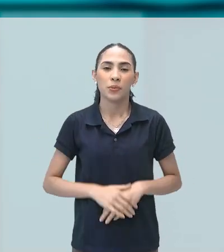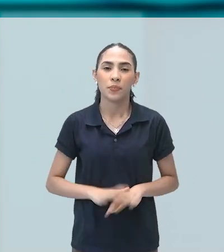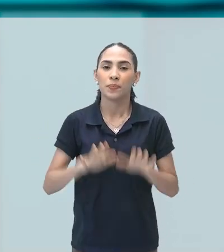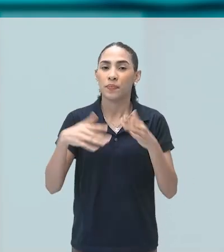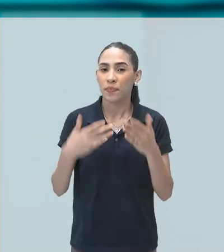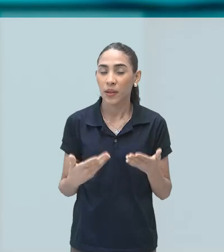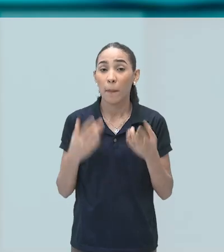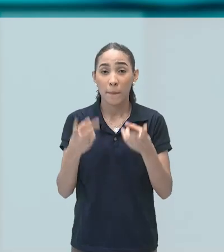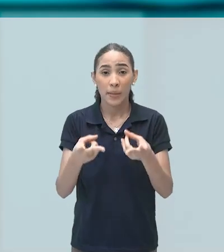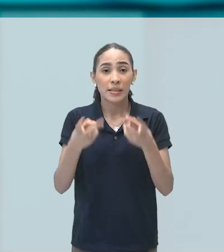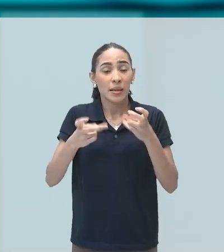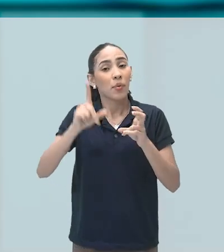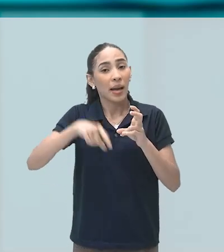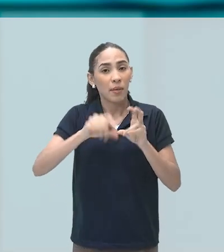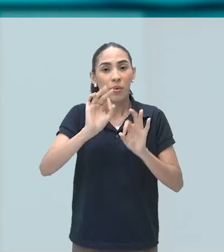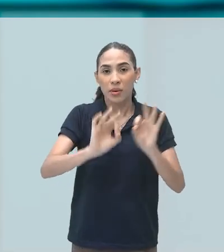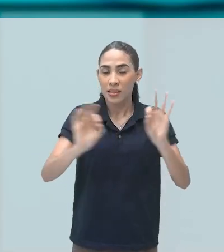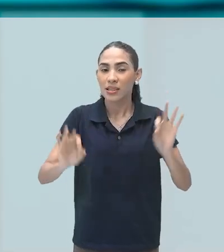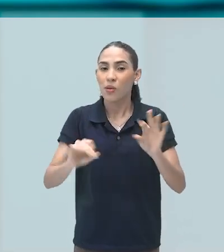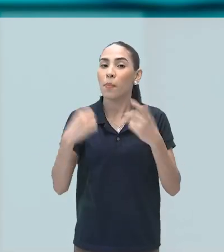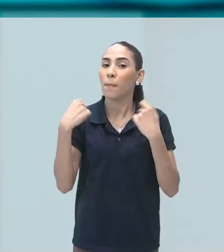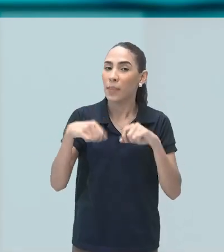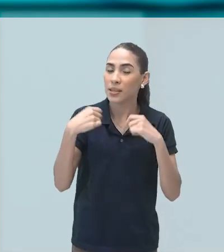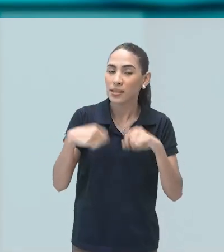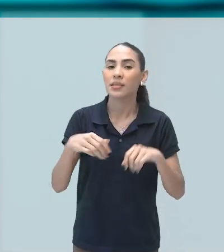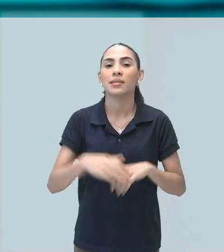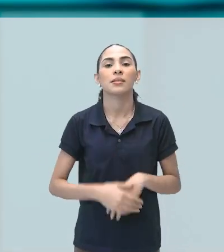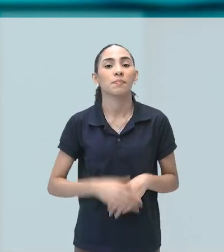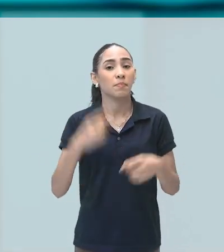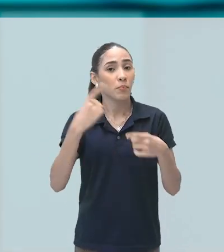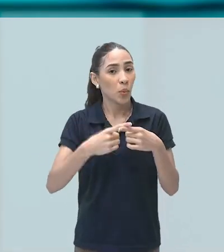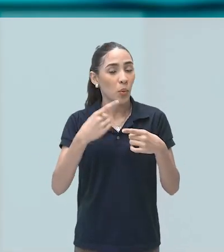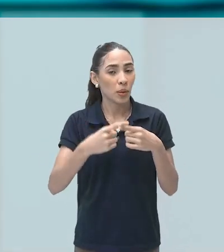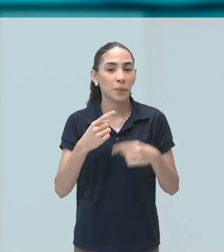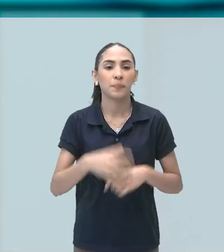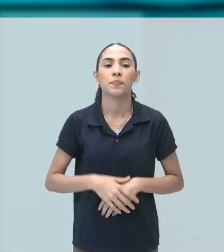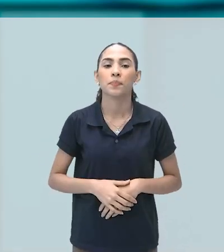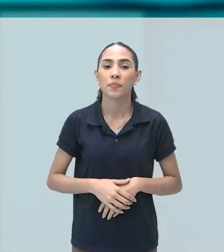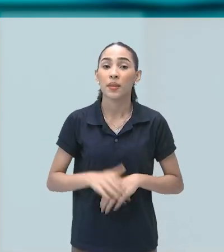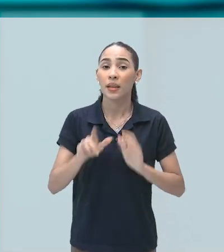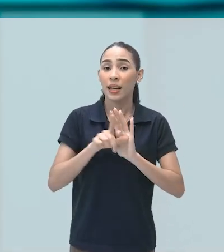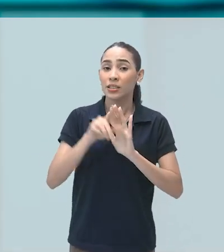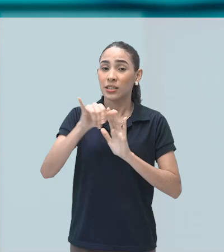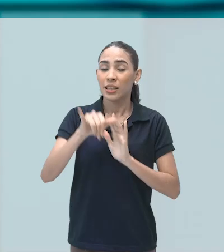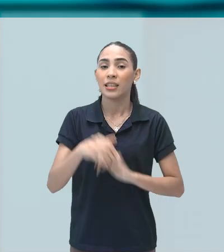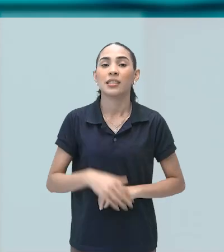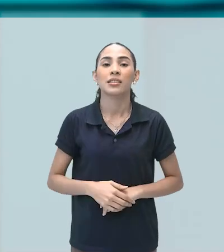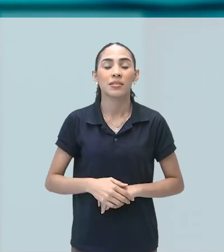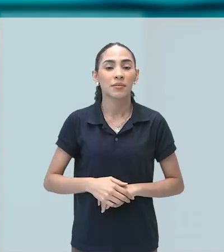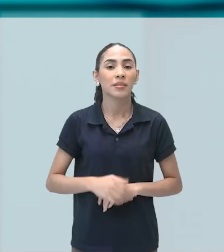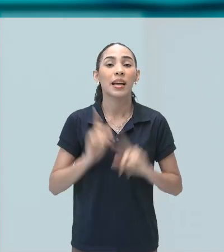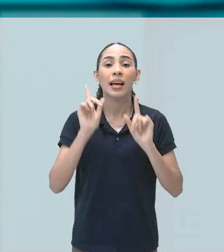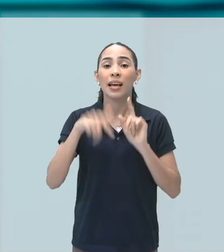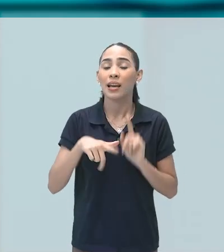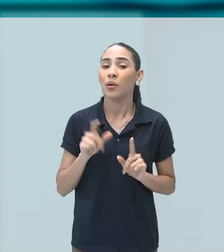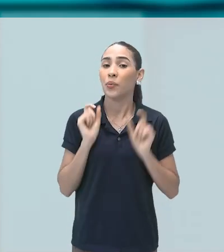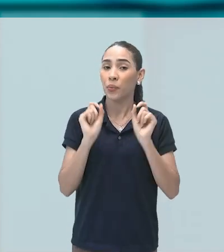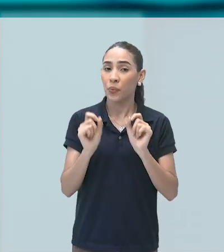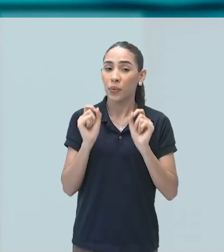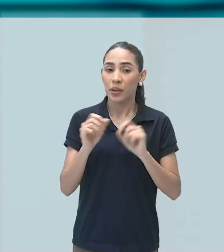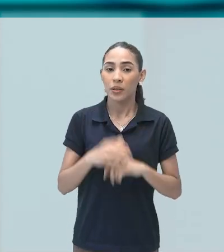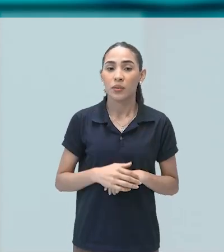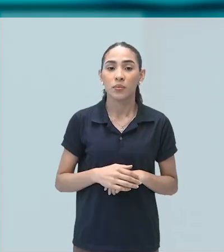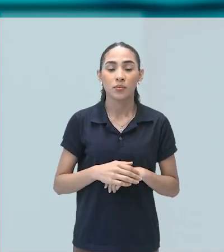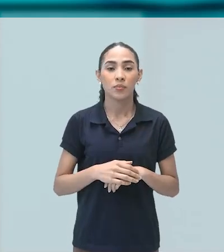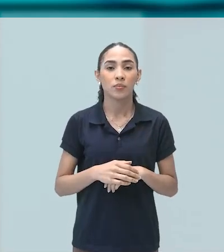vejam, é uma organização que é necessária porque, de novo, as leis são justamente